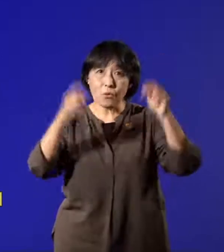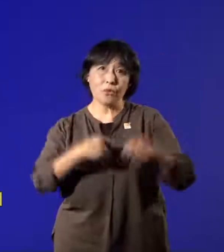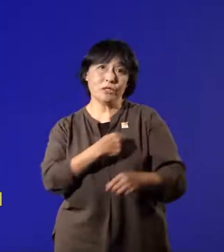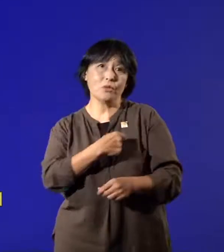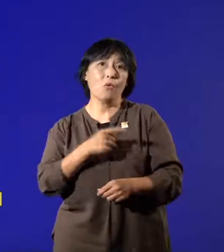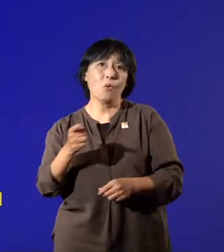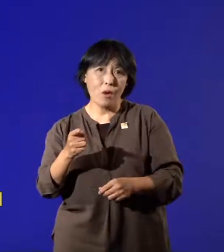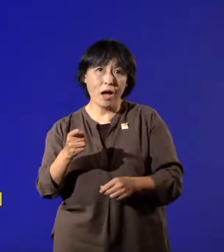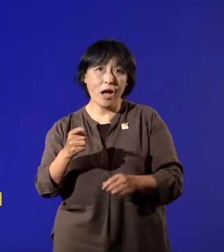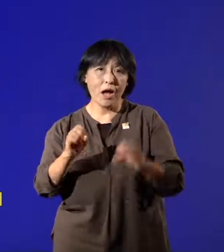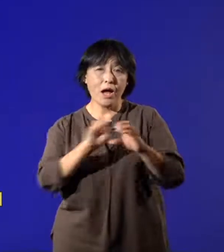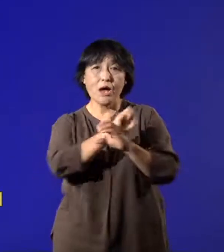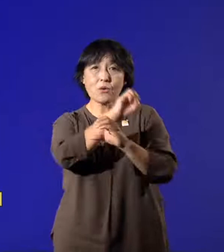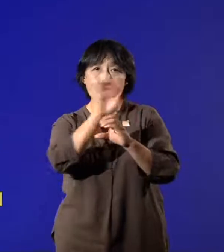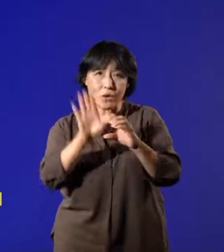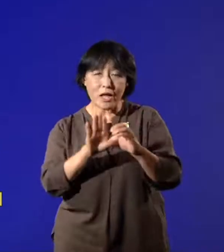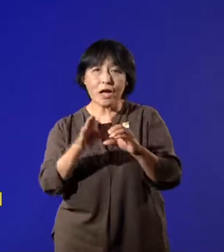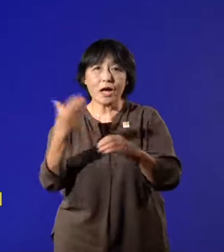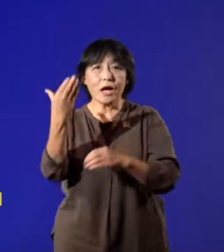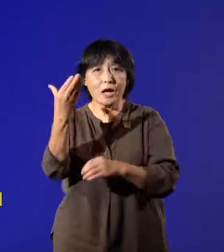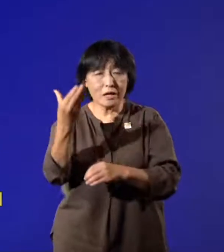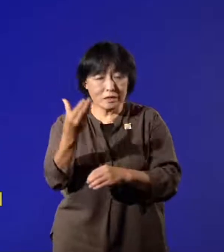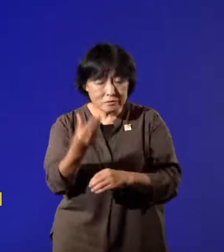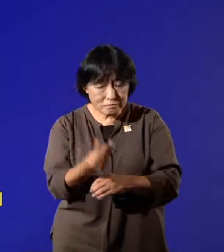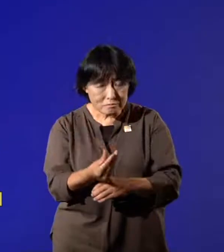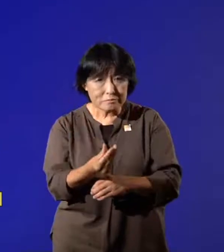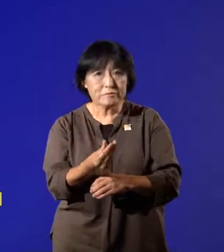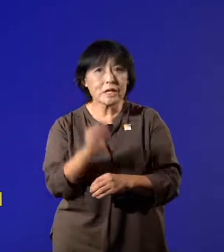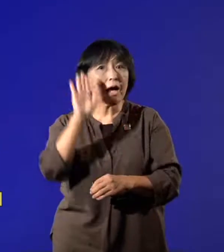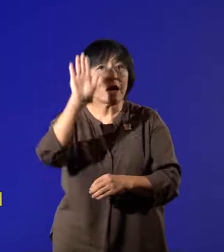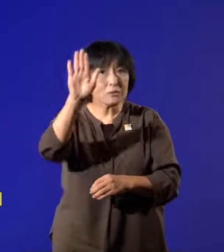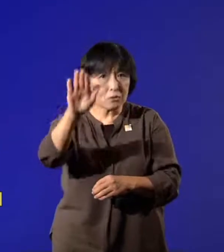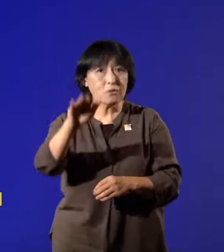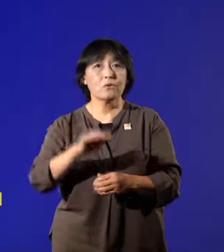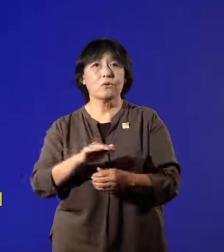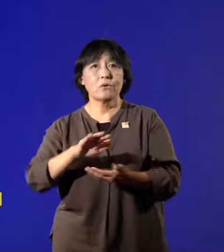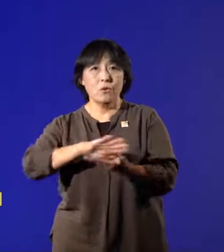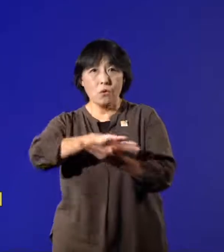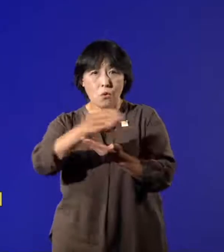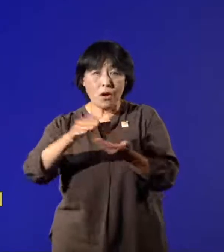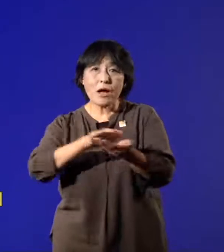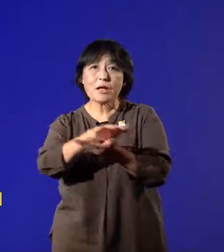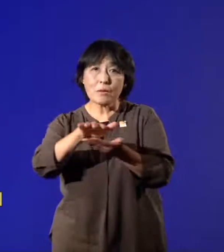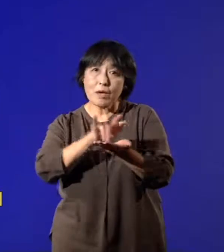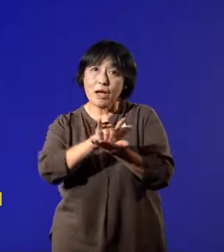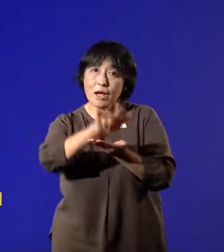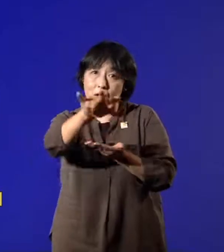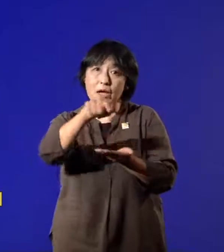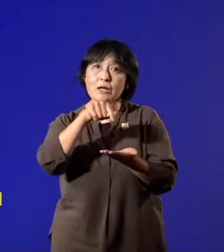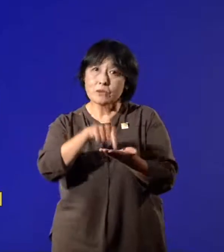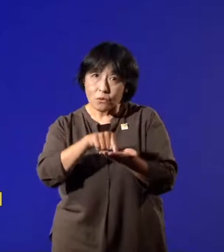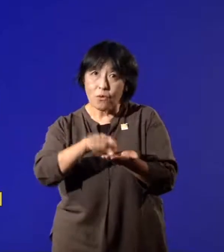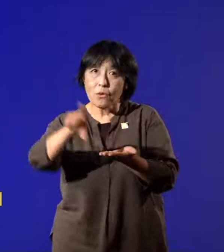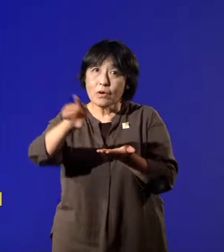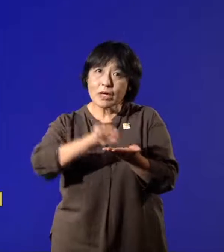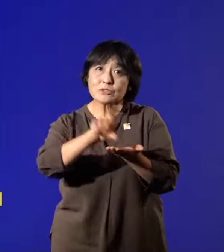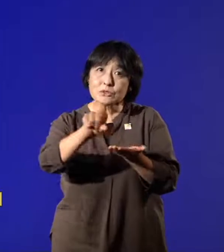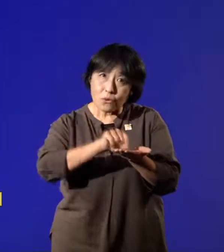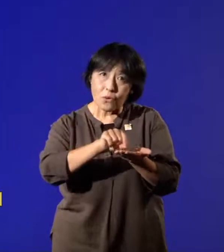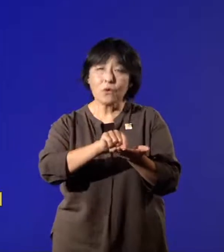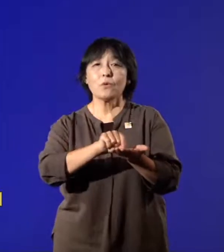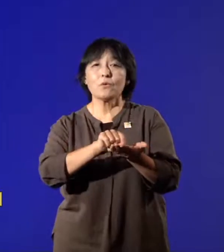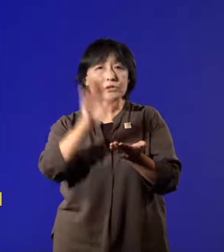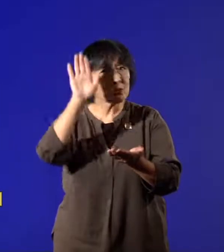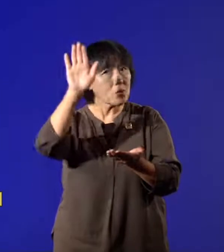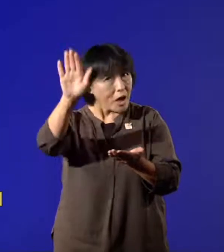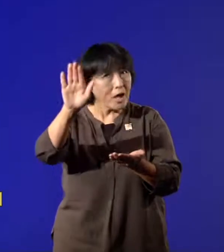これが収束をしてくれば丘珠便のですね、まあ、活用ということについても将来的なものは